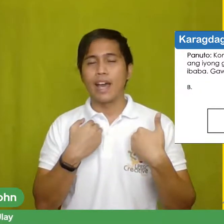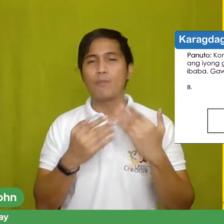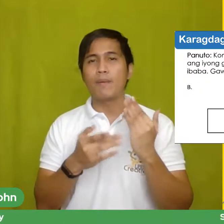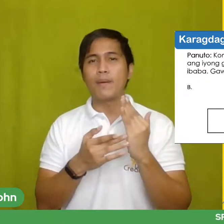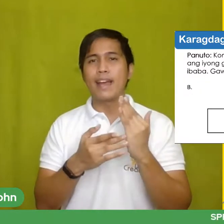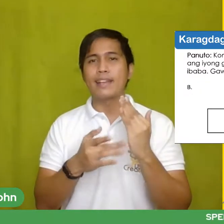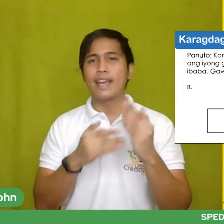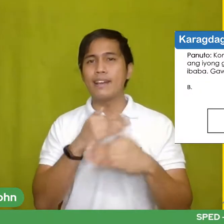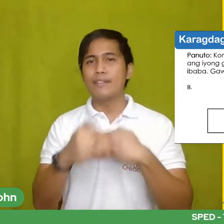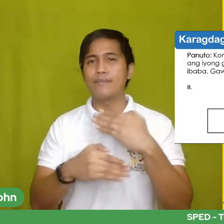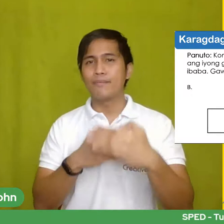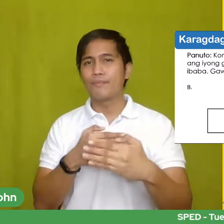Anong pamamaraan yan?